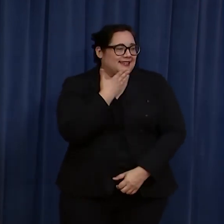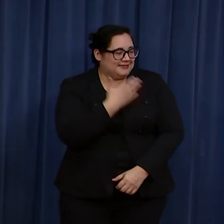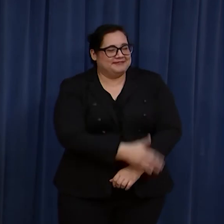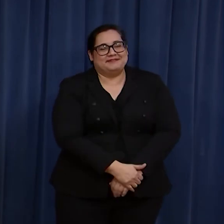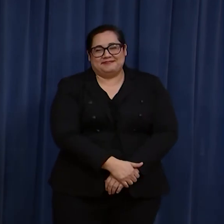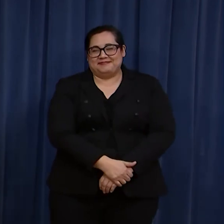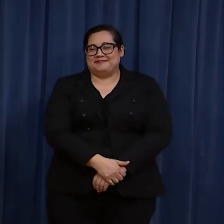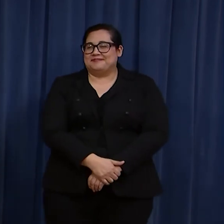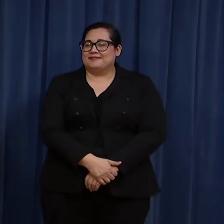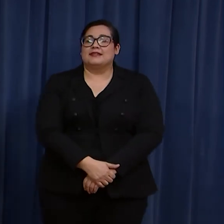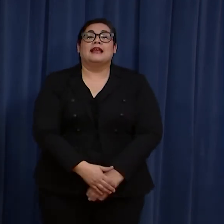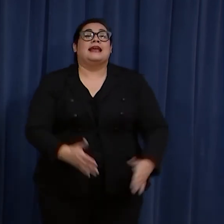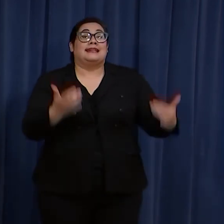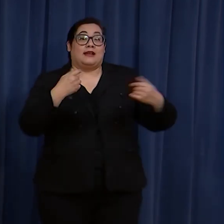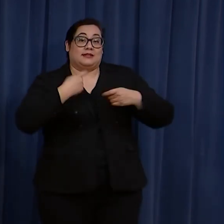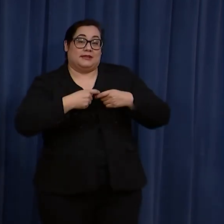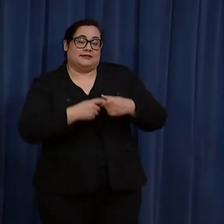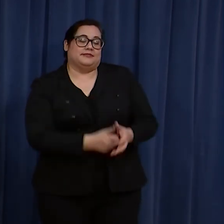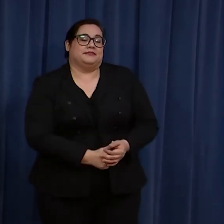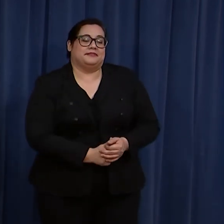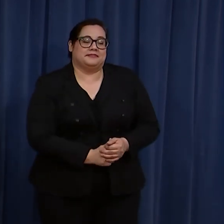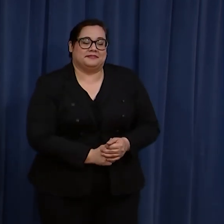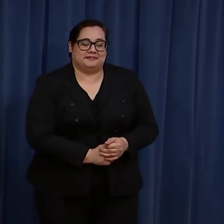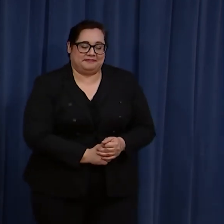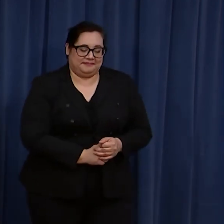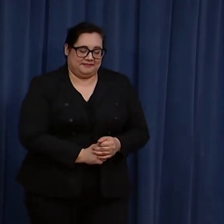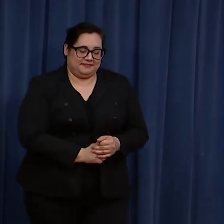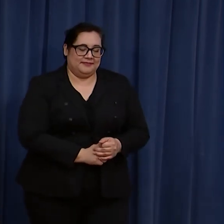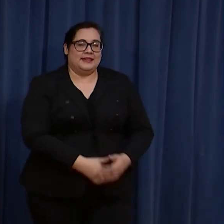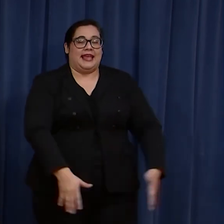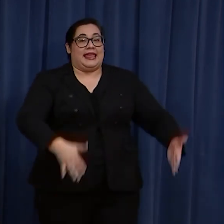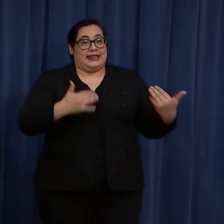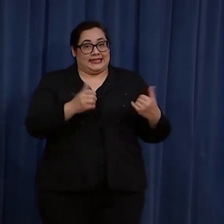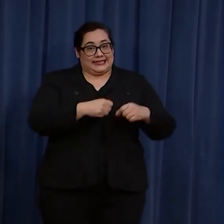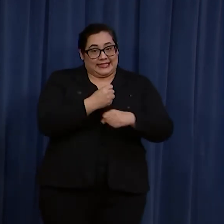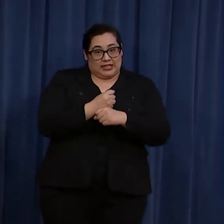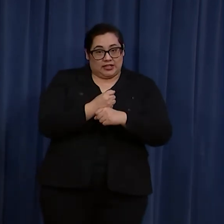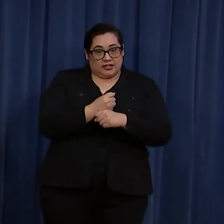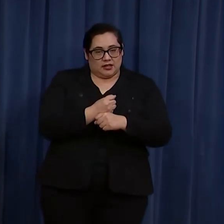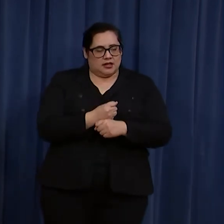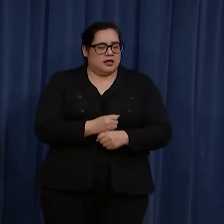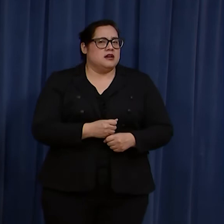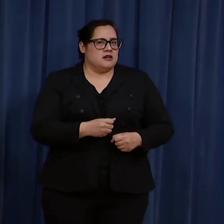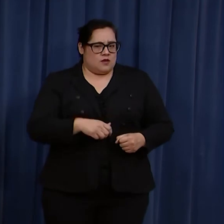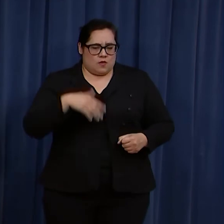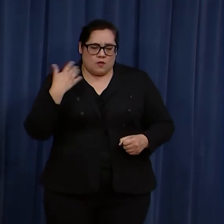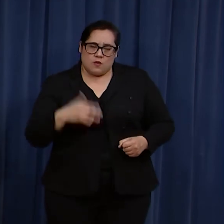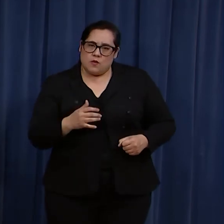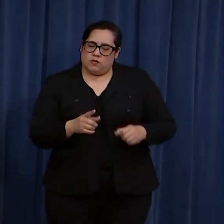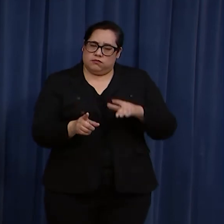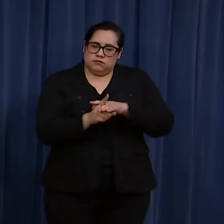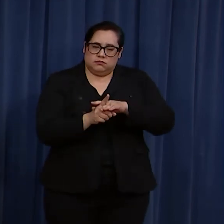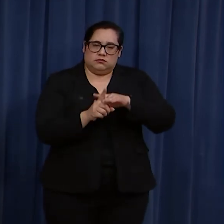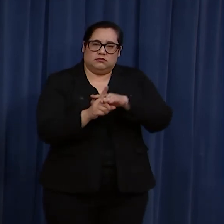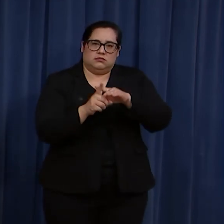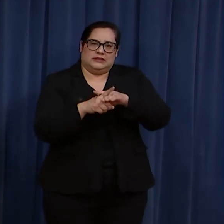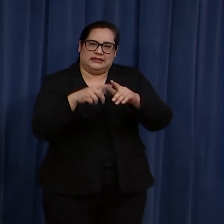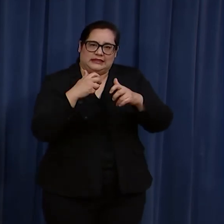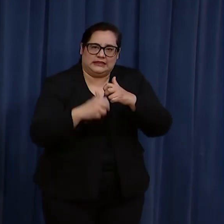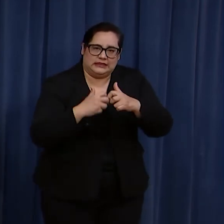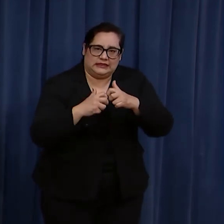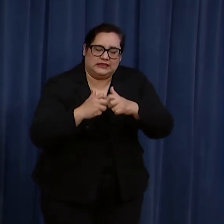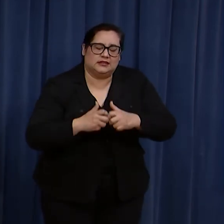Arlene. Ahora en español. Este año se nos ha presentado tremendas